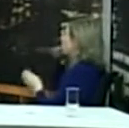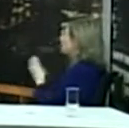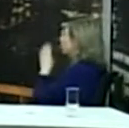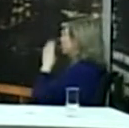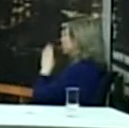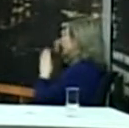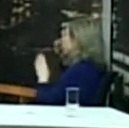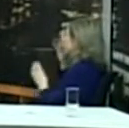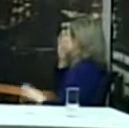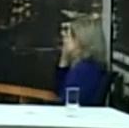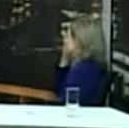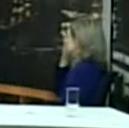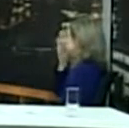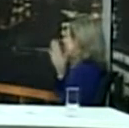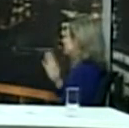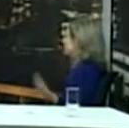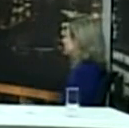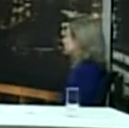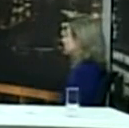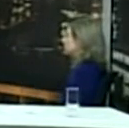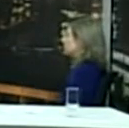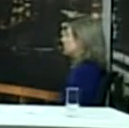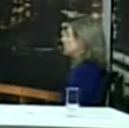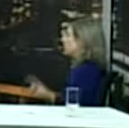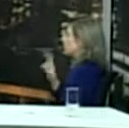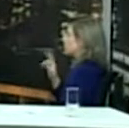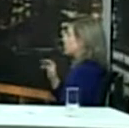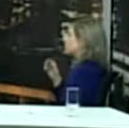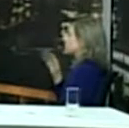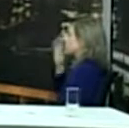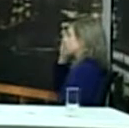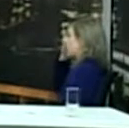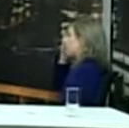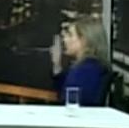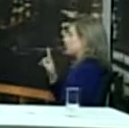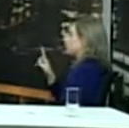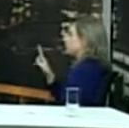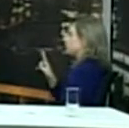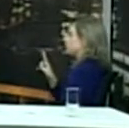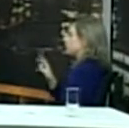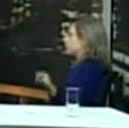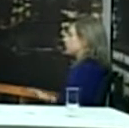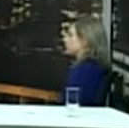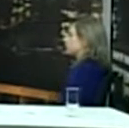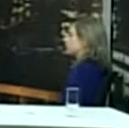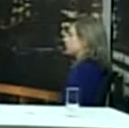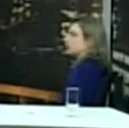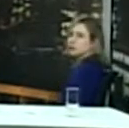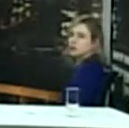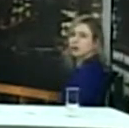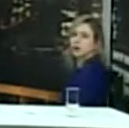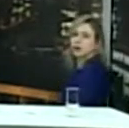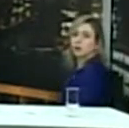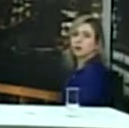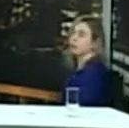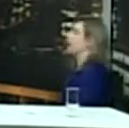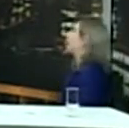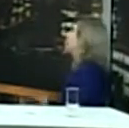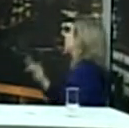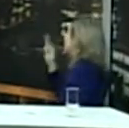o personagem, né? filme de um E a cego. gente também. E é muito mais Tu óbvio que um sabe o cego nome? faça isso do que alguém que Perfume não de mulher. tenha perfume de mulher.